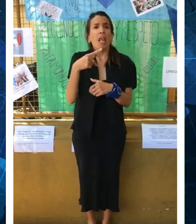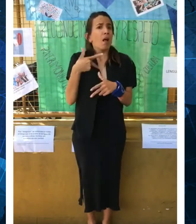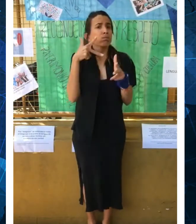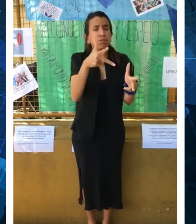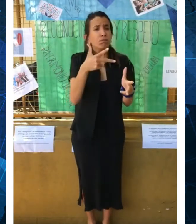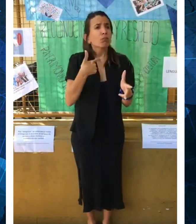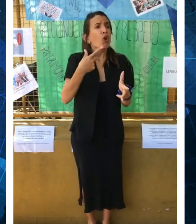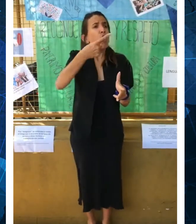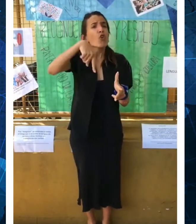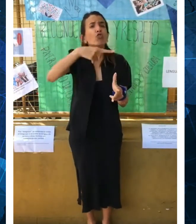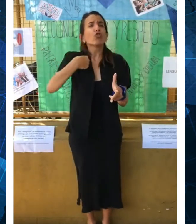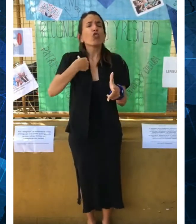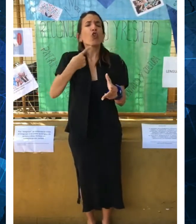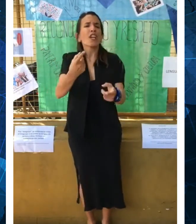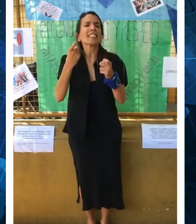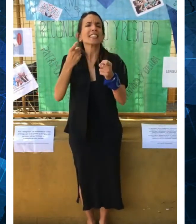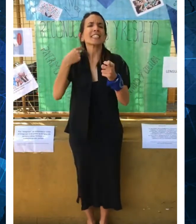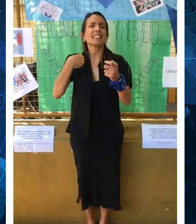le dije